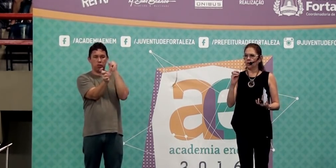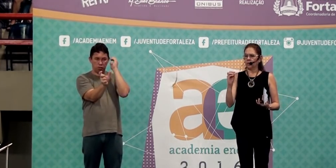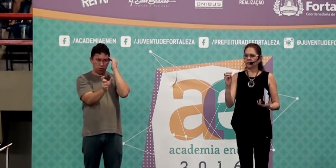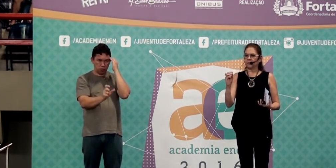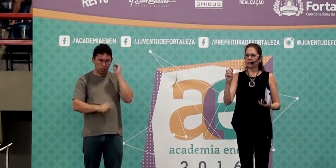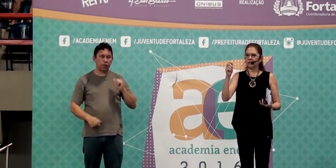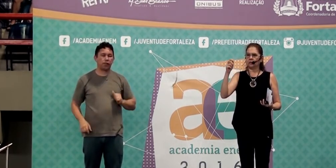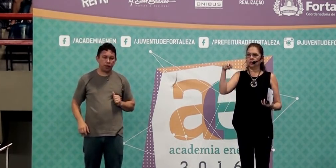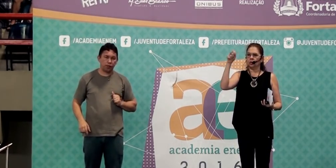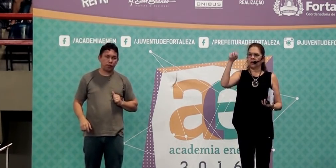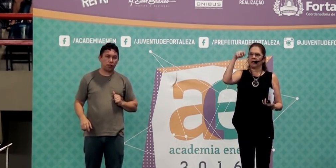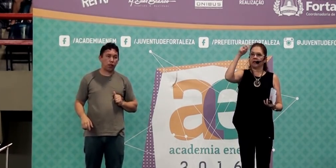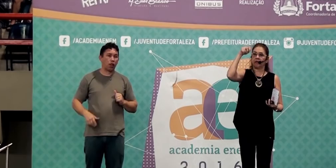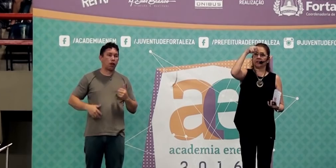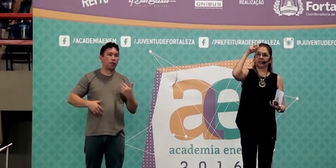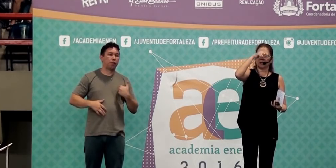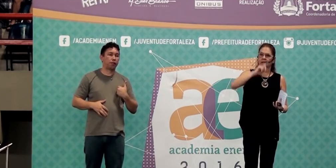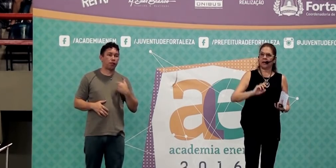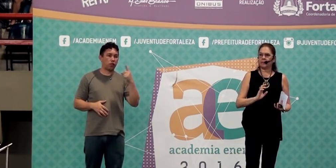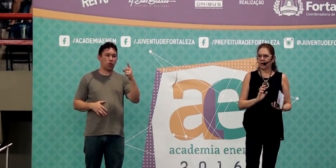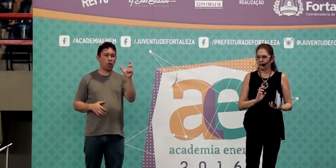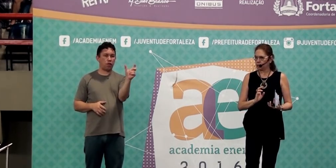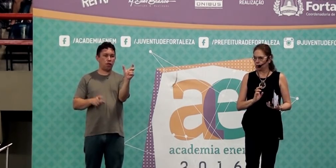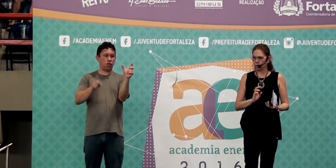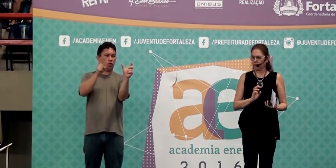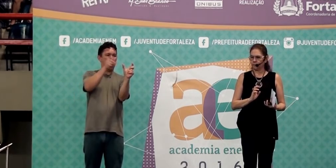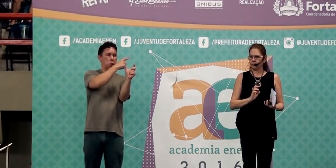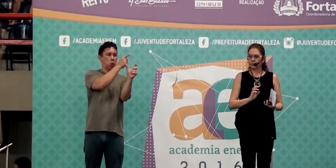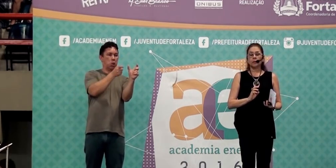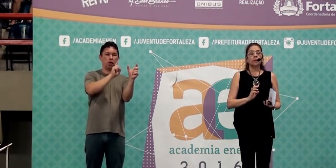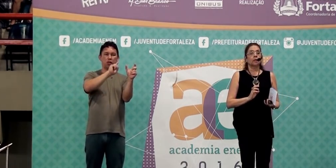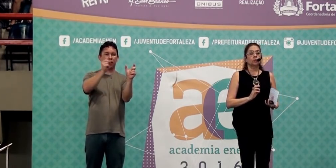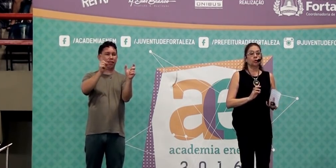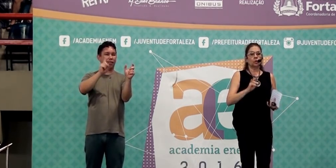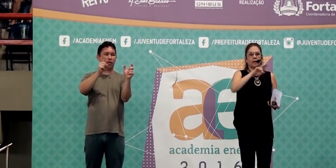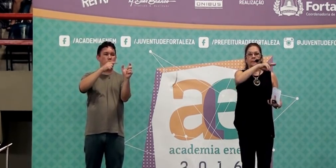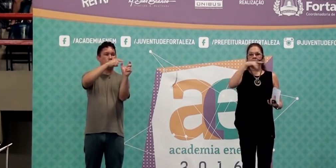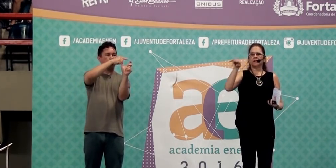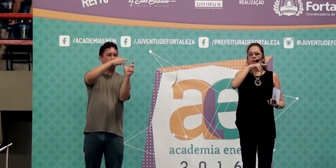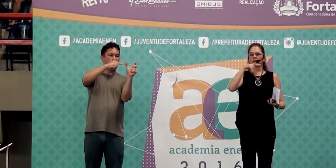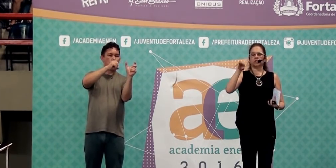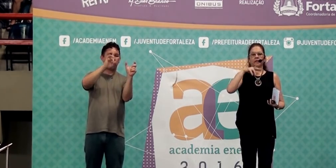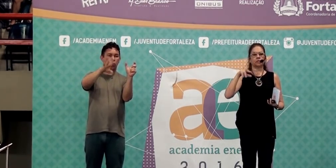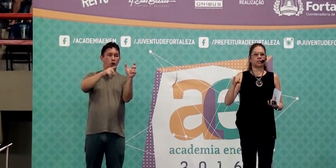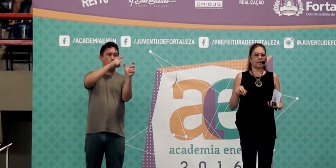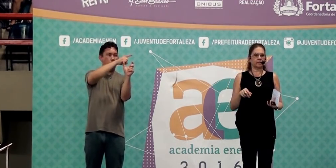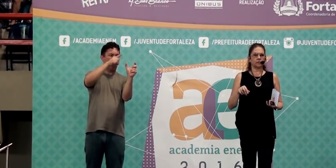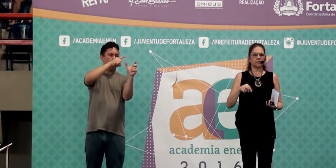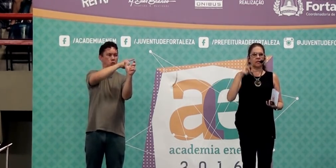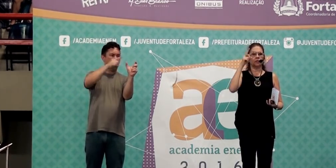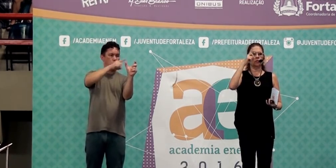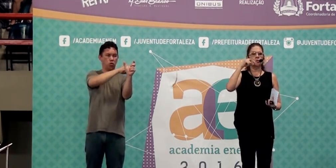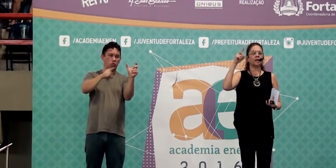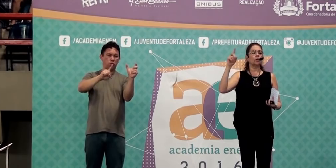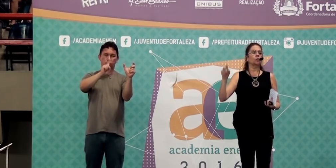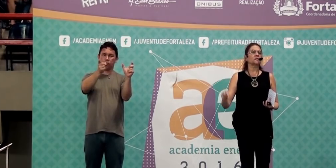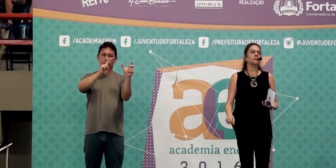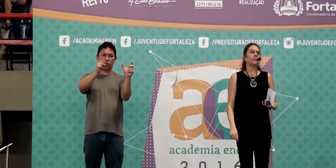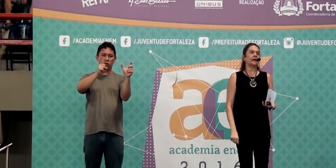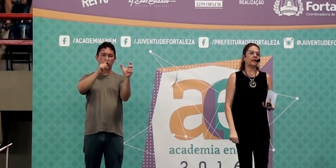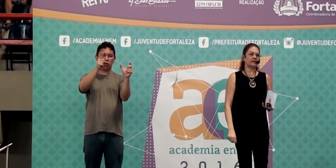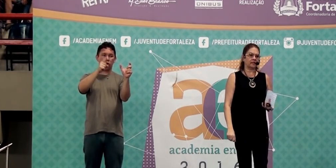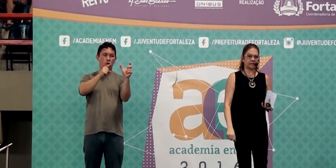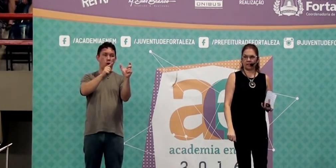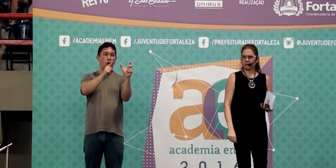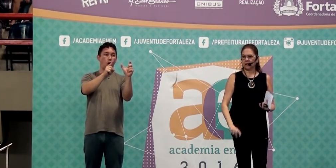palavra, errou uma expressão, nunca risque a palavra toda, nunca passe 2, 3 traços e nunca